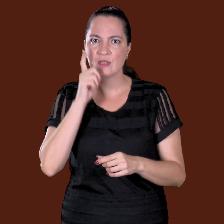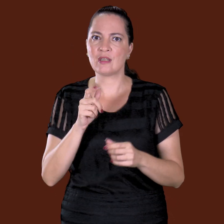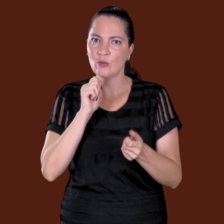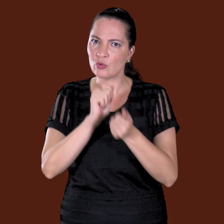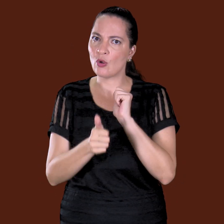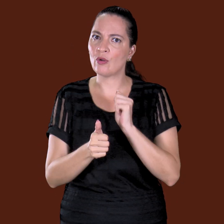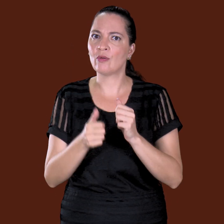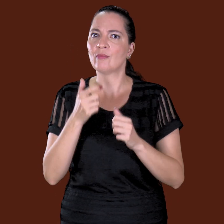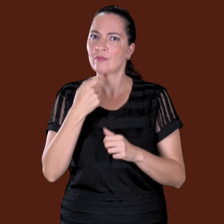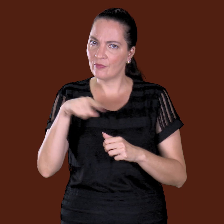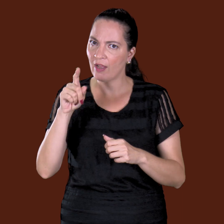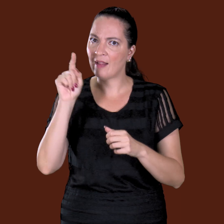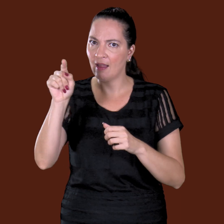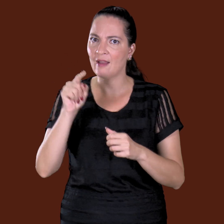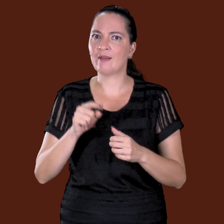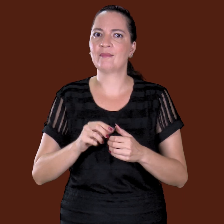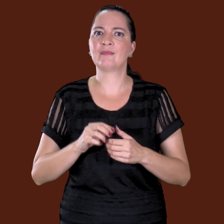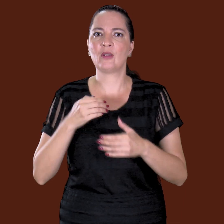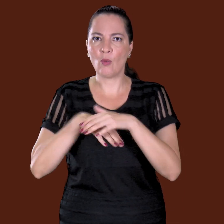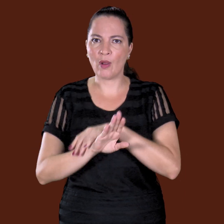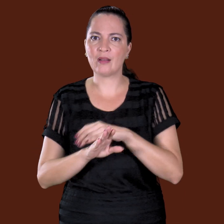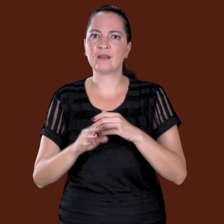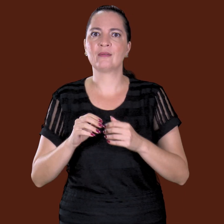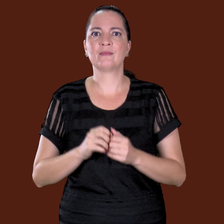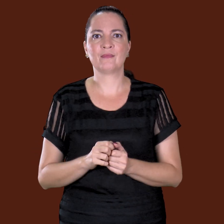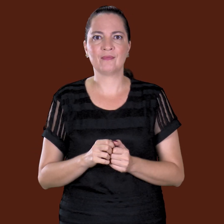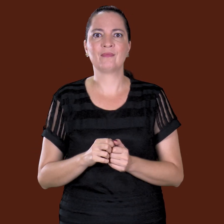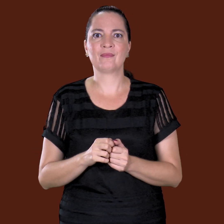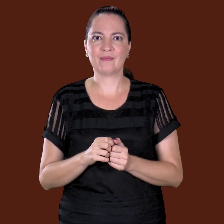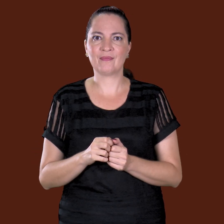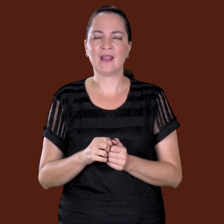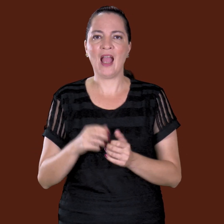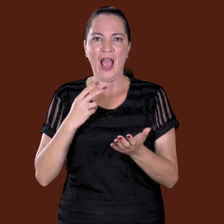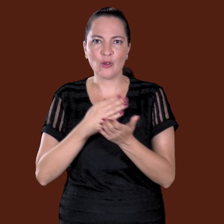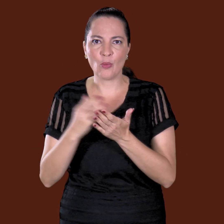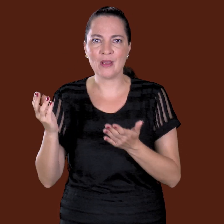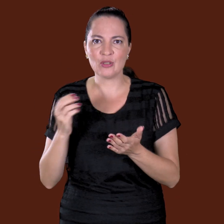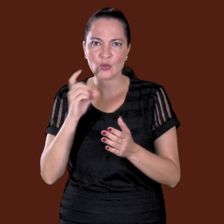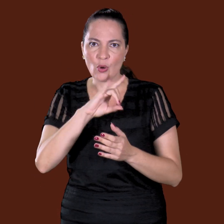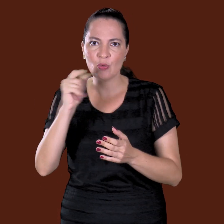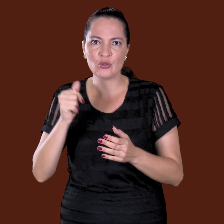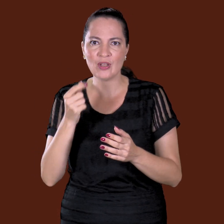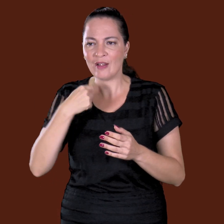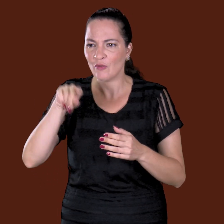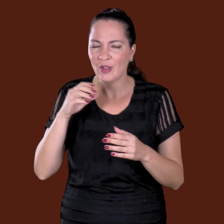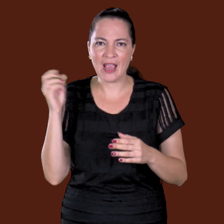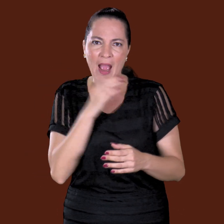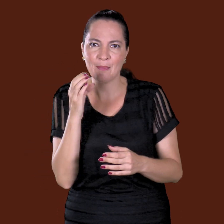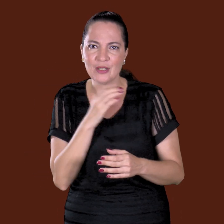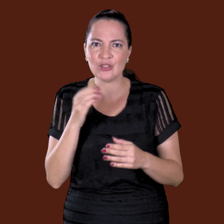Ganhou o jogo? Vai lá, coloca lá. Nossa! Diz que mal amanheceu o dia 14, foi lá e foi lá.